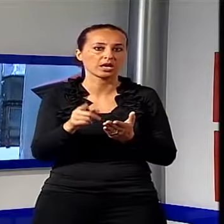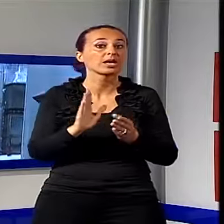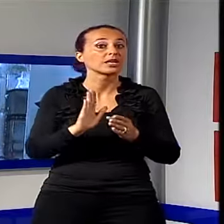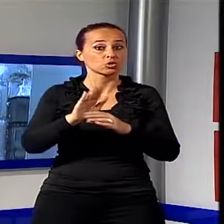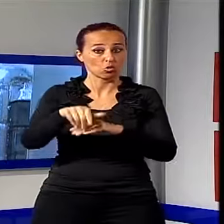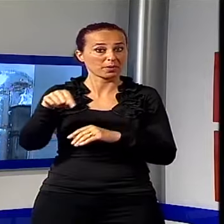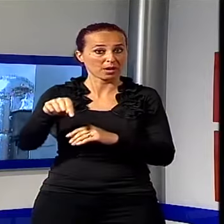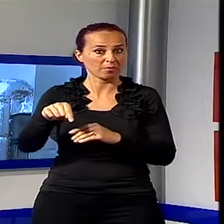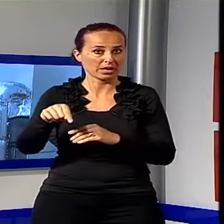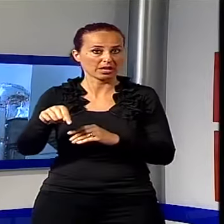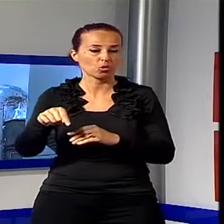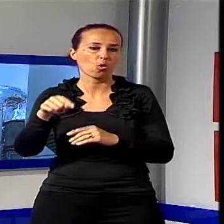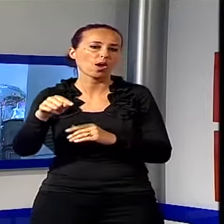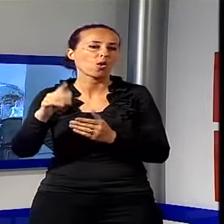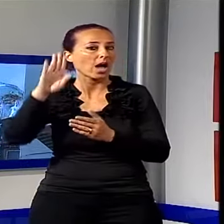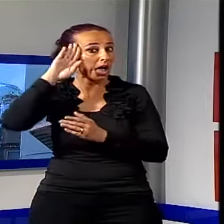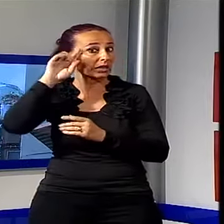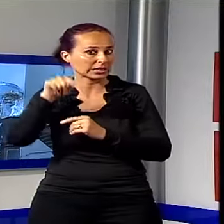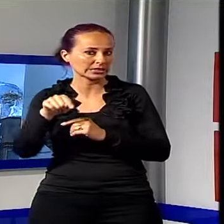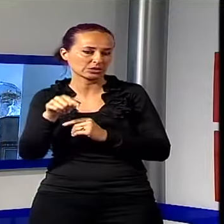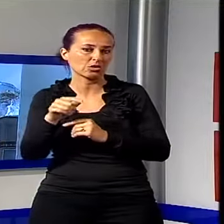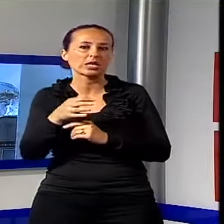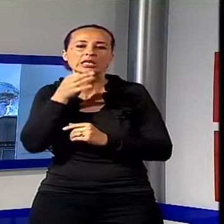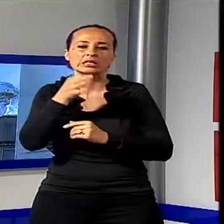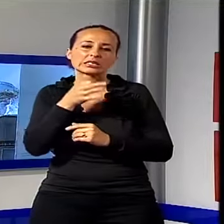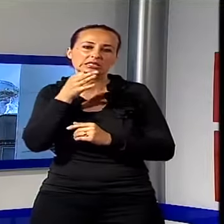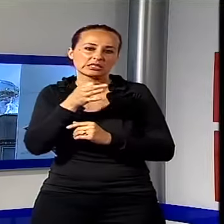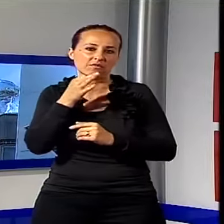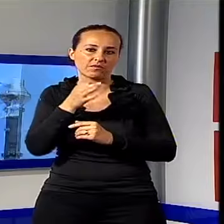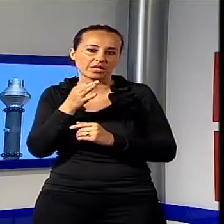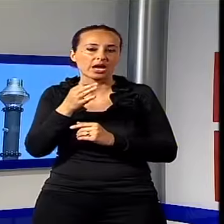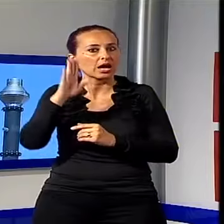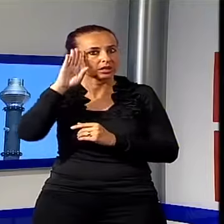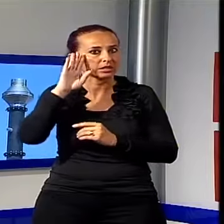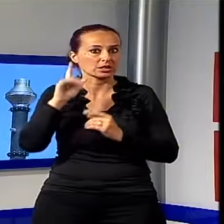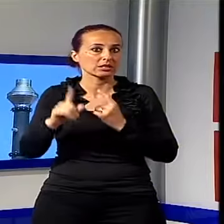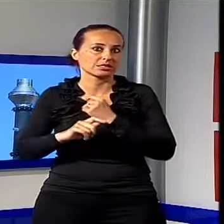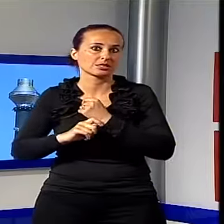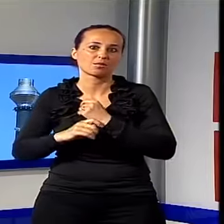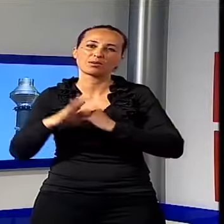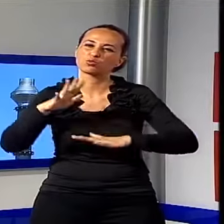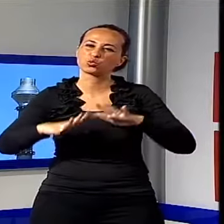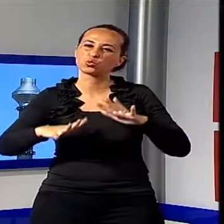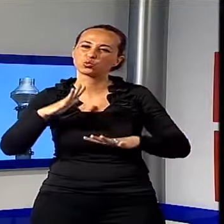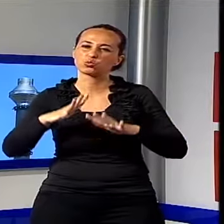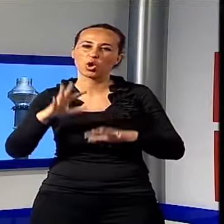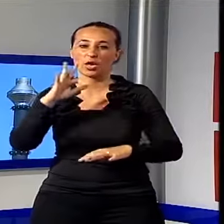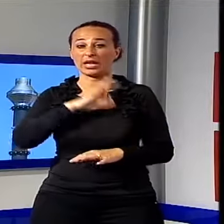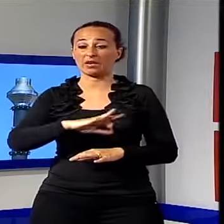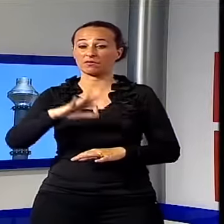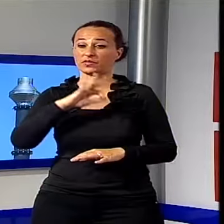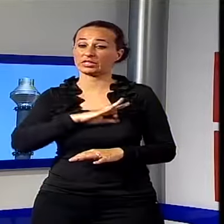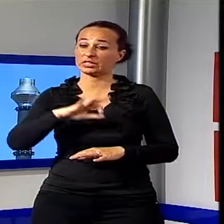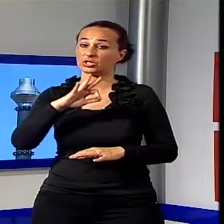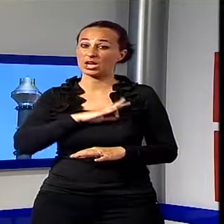pressoché è costante del valore di attenzione, pone dei seri dubbi sull'efficienza del sistema di abbattimento per le polveri.